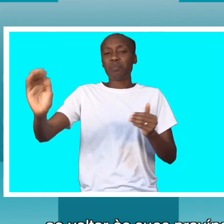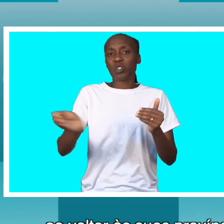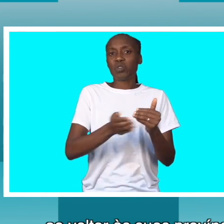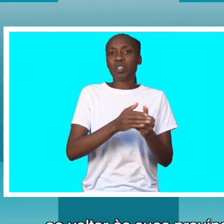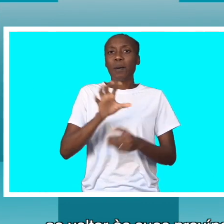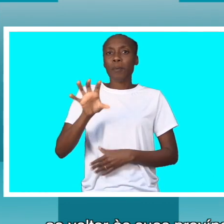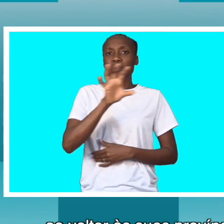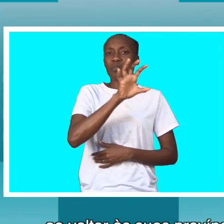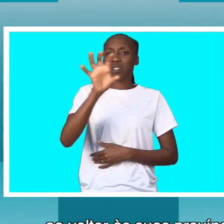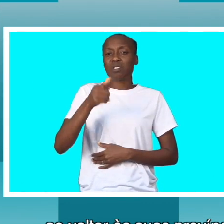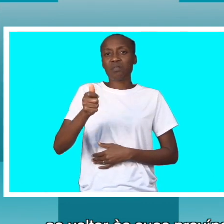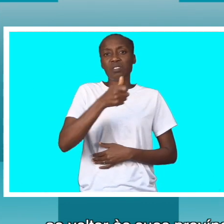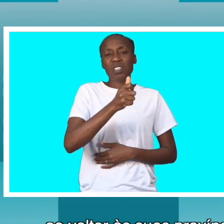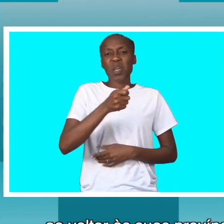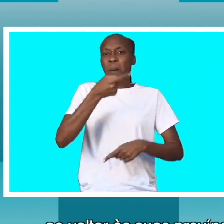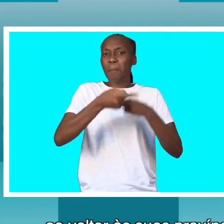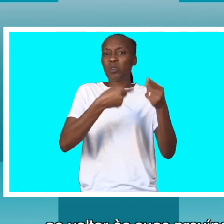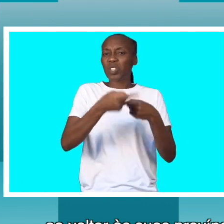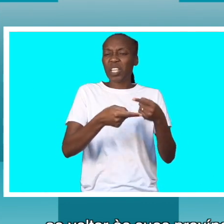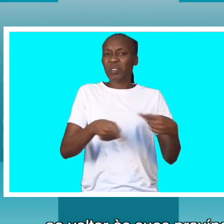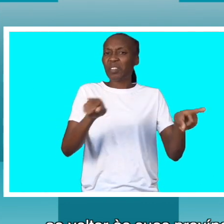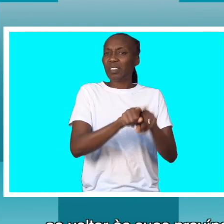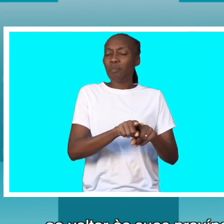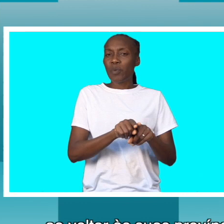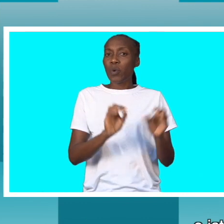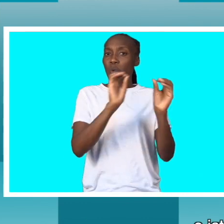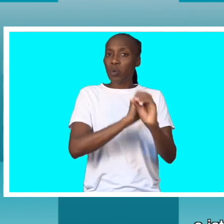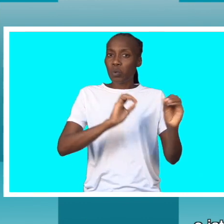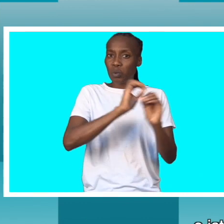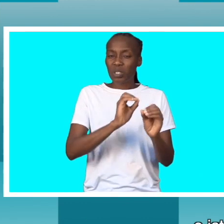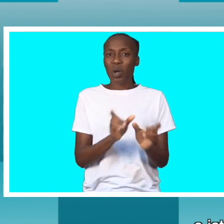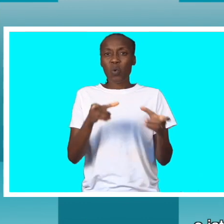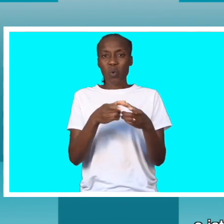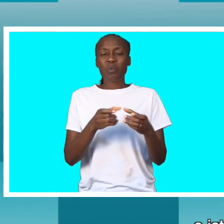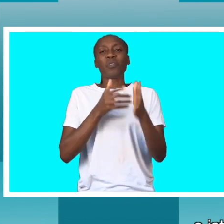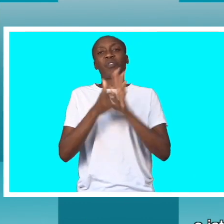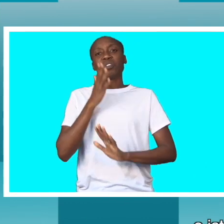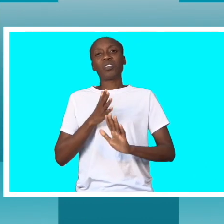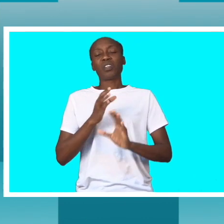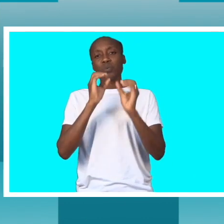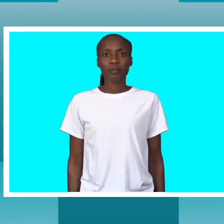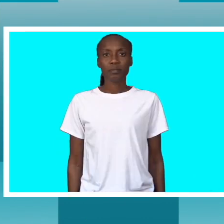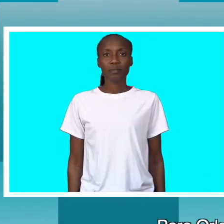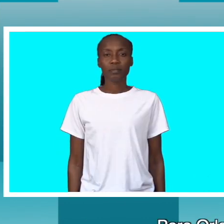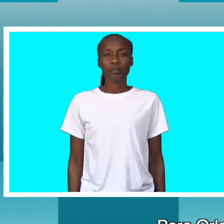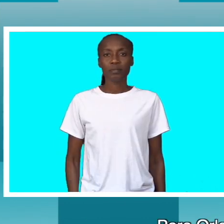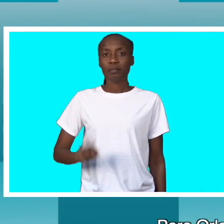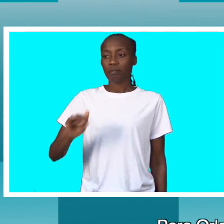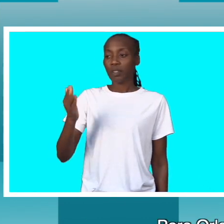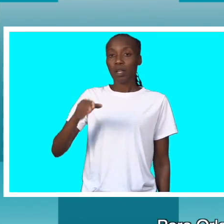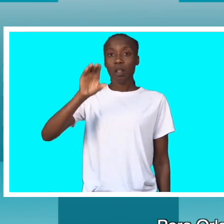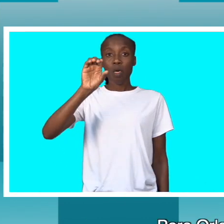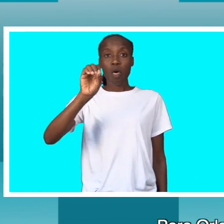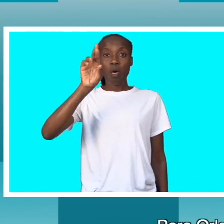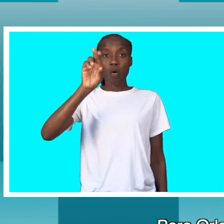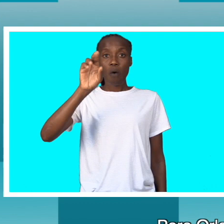províncias, não estarão no mesmo projeto de jogos escolares, voltarão às suas escolas, seus clubes e isto vai voltar a zero. Para Orlando Pedro,